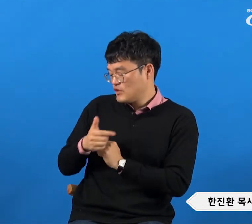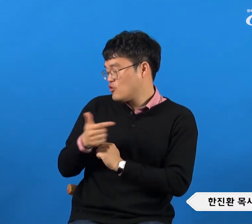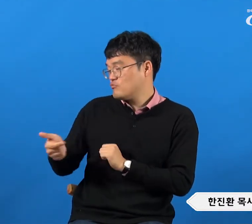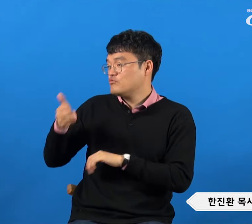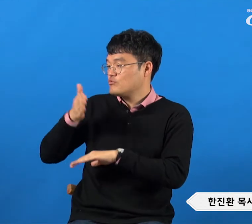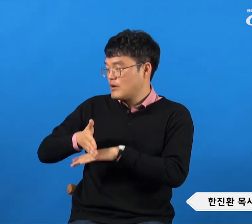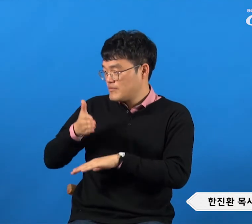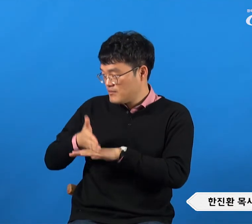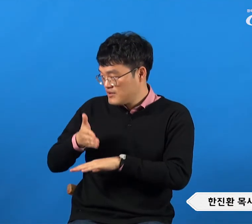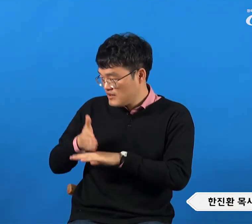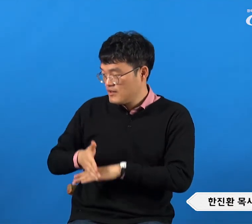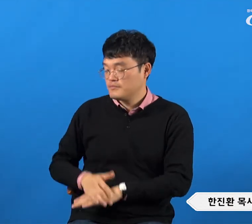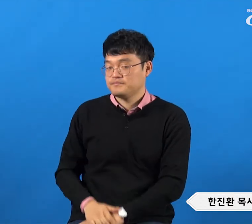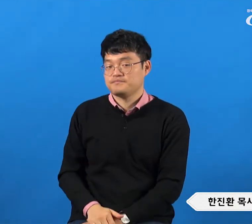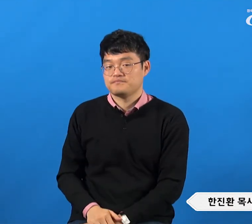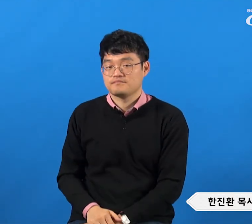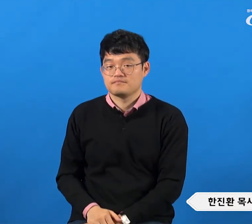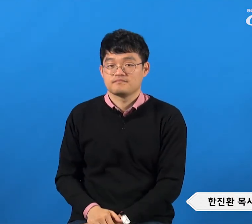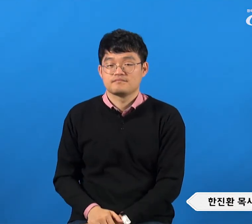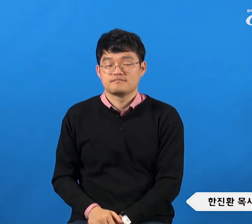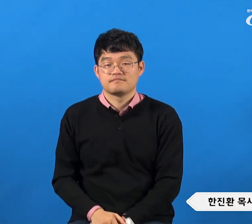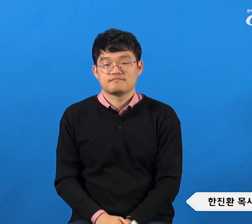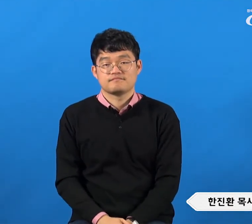너무나도 고맙고 감사합니다.